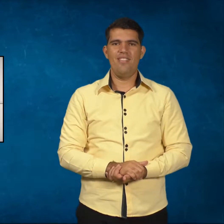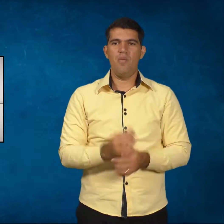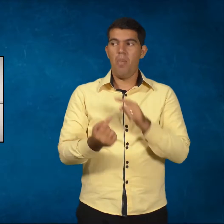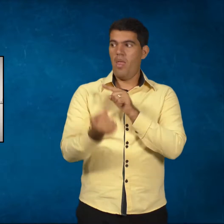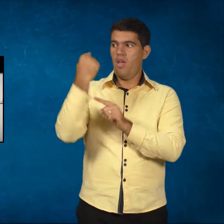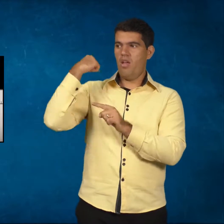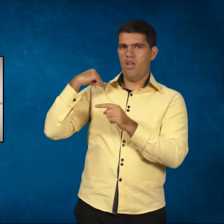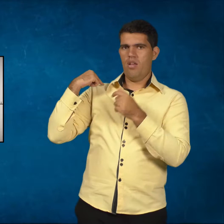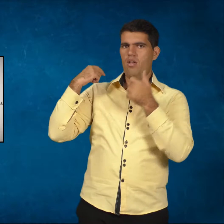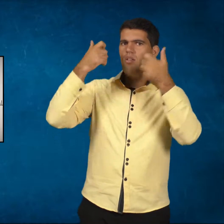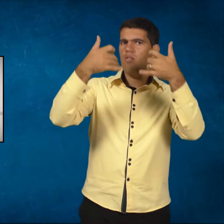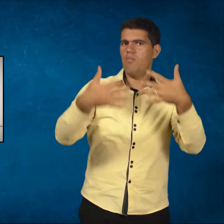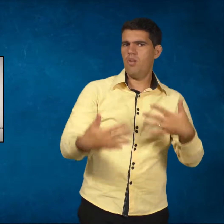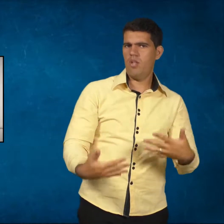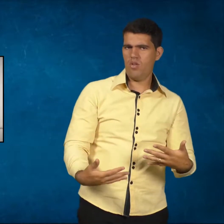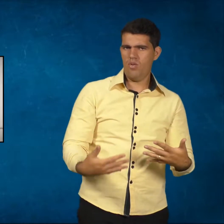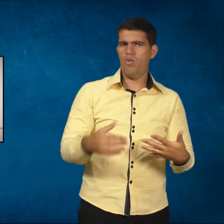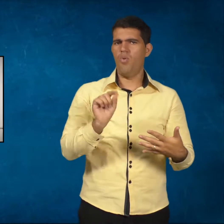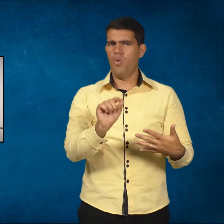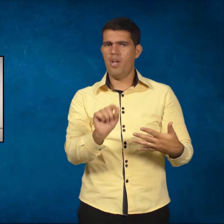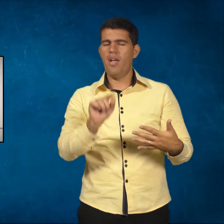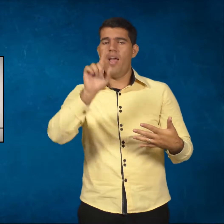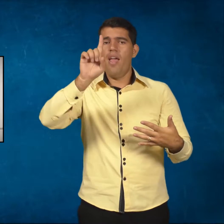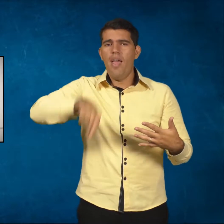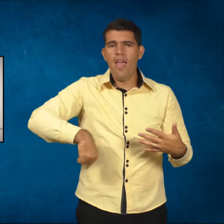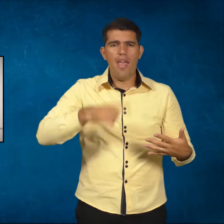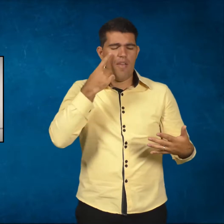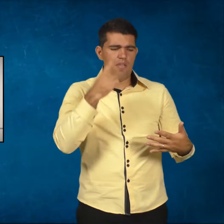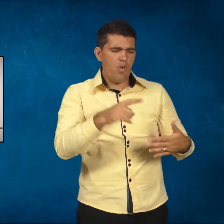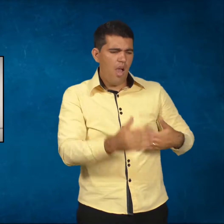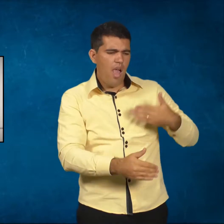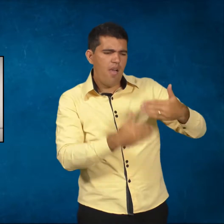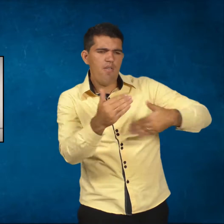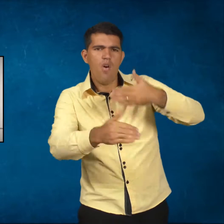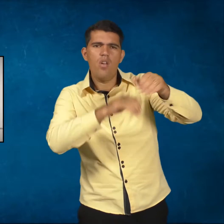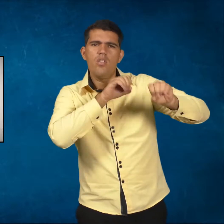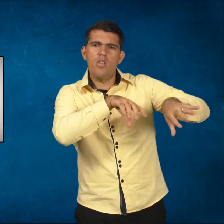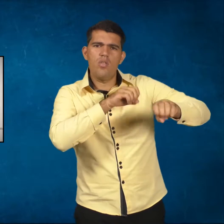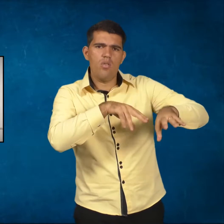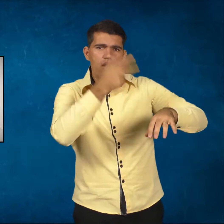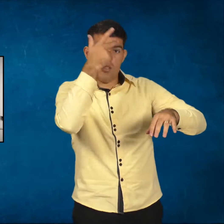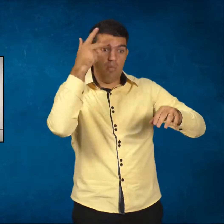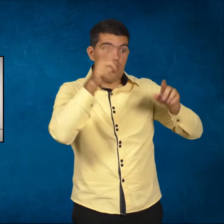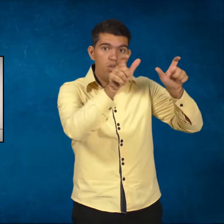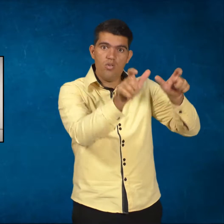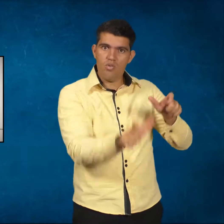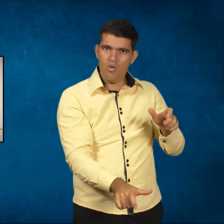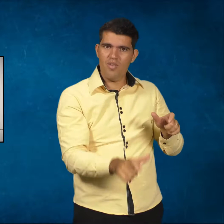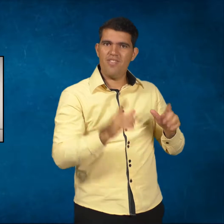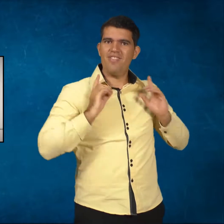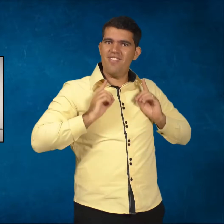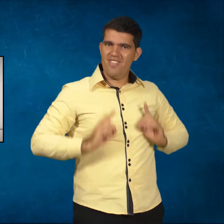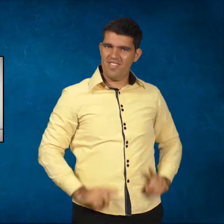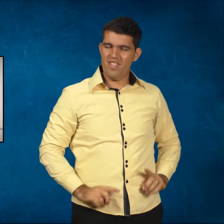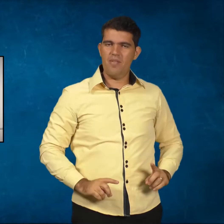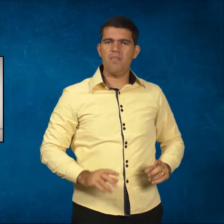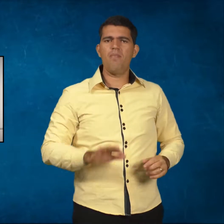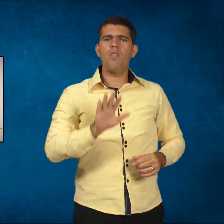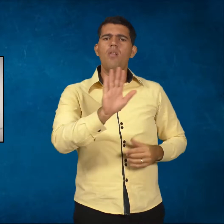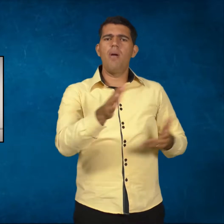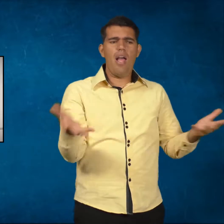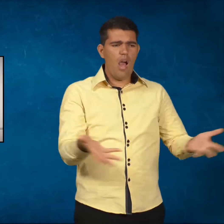No bloco anterior do Linha do Tempo, você conferiu um pouco da evolução da educação a pessoas com deficiência.